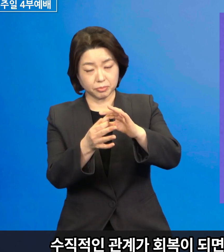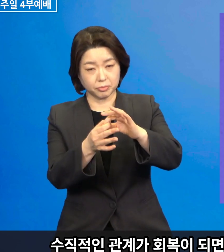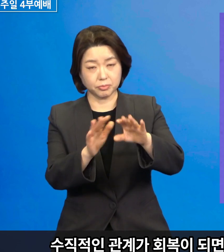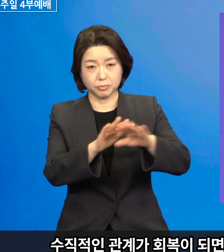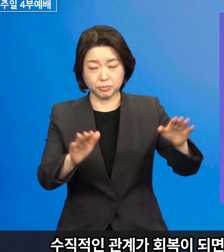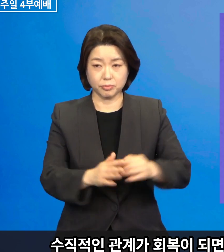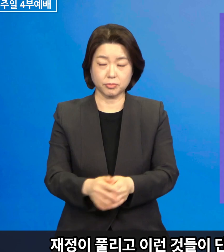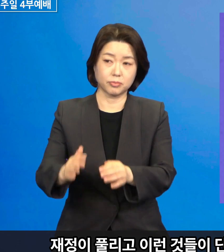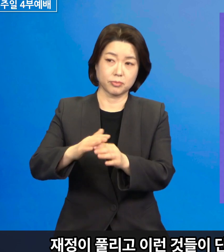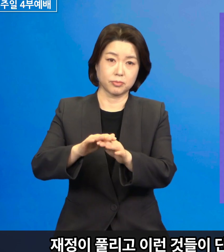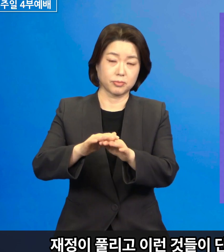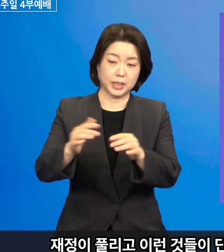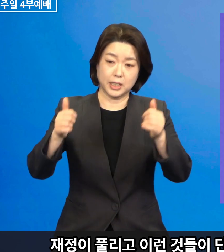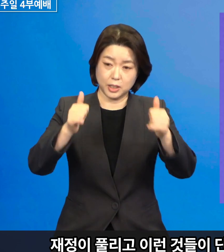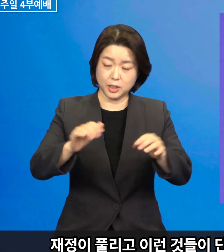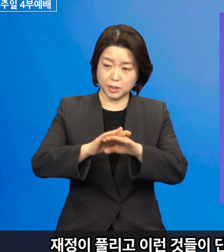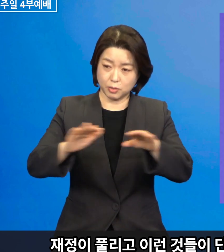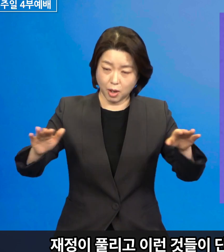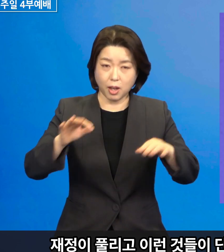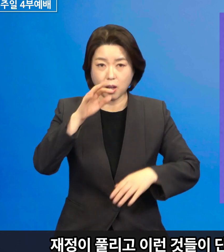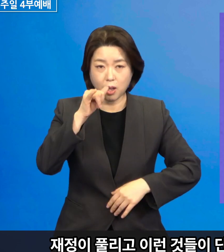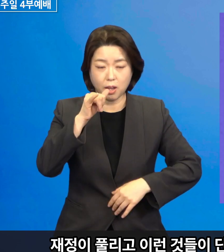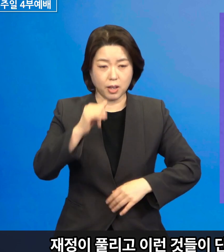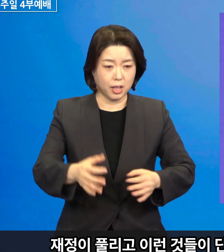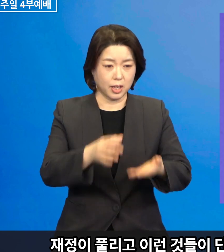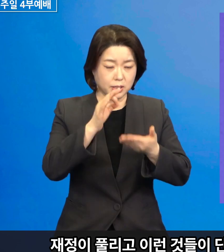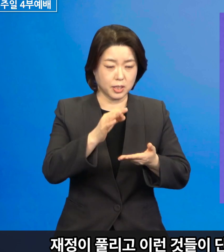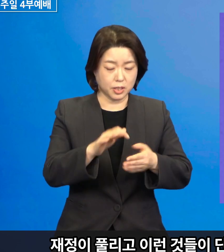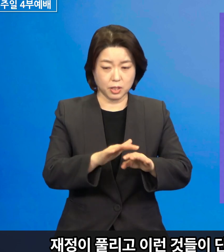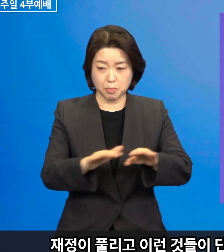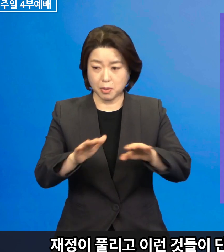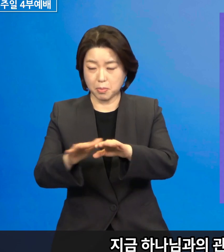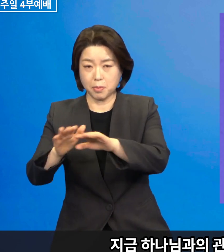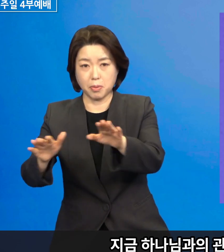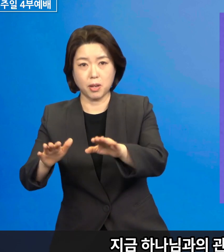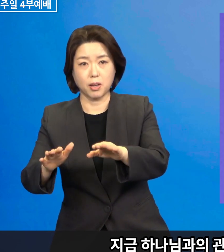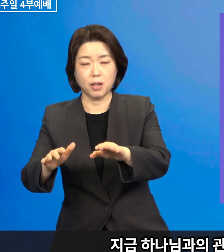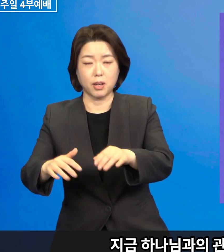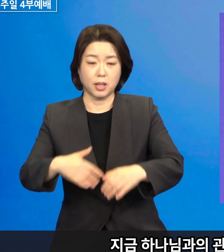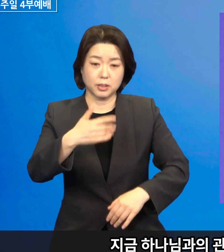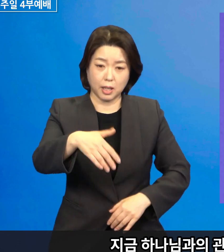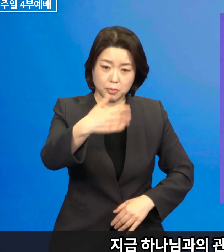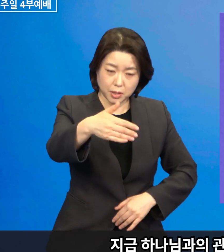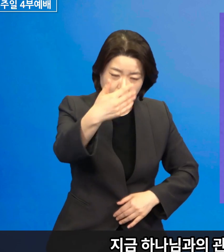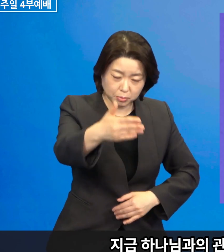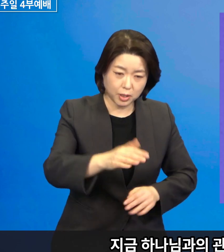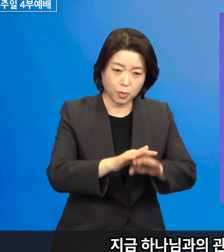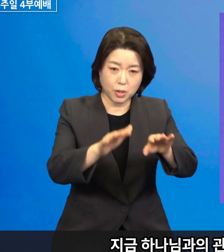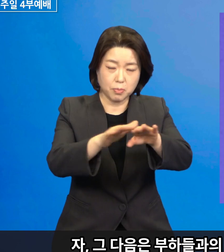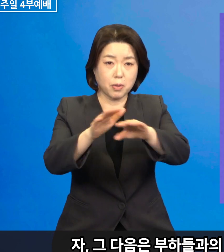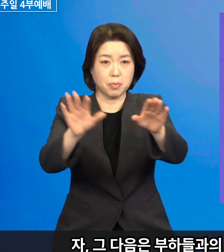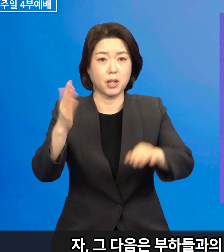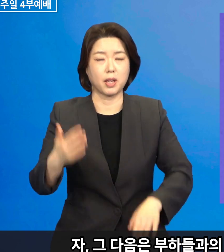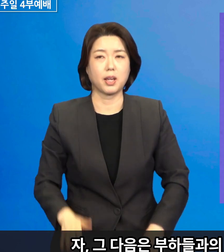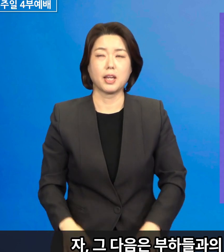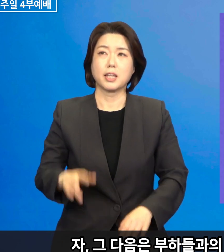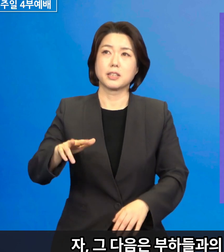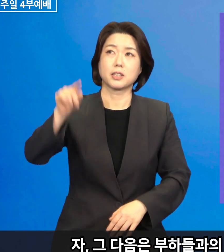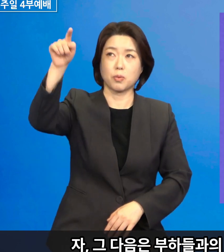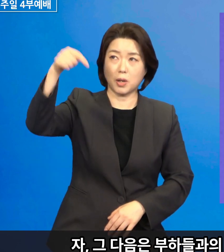관계가 회복이 되어지고 재정이 풀리고 이런 것들이 단계적으로 다 연결되어 있거든요. 지금 하나님과의 관계가 회복이 되었어요. 자, 그